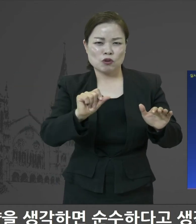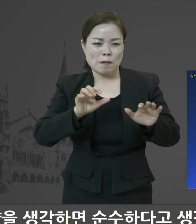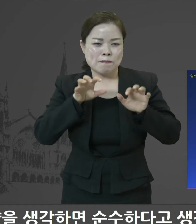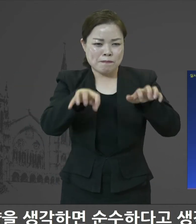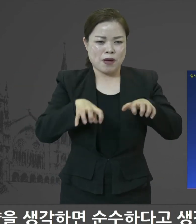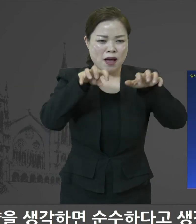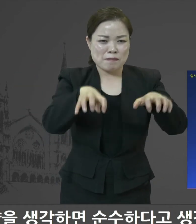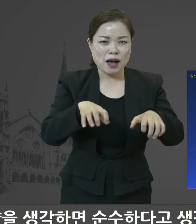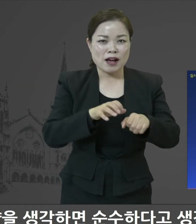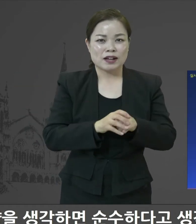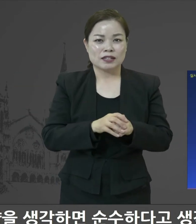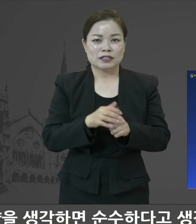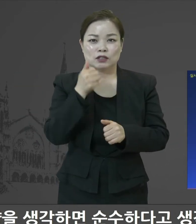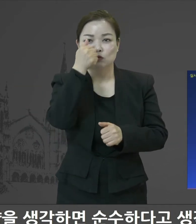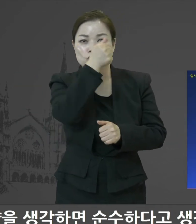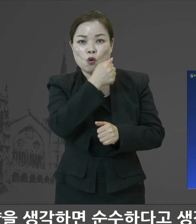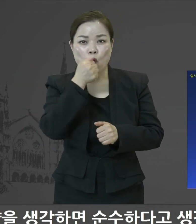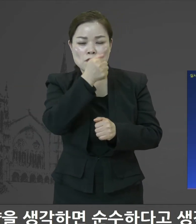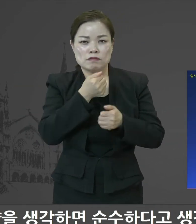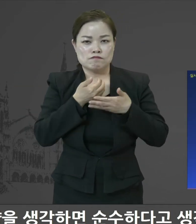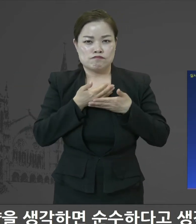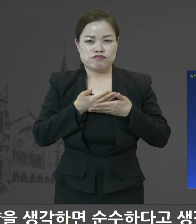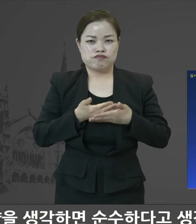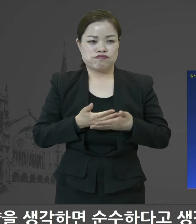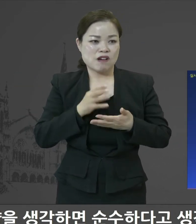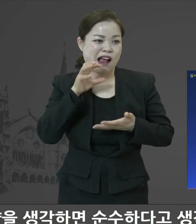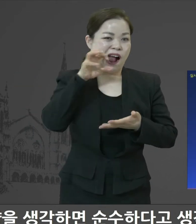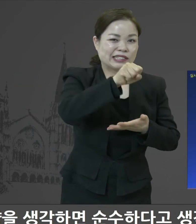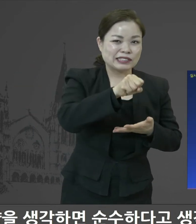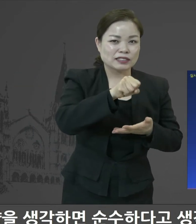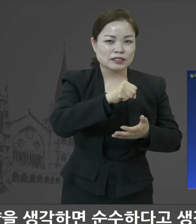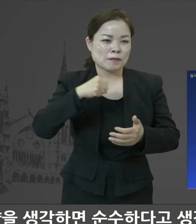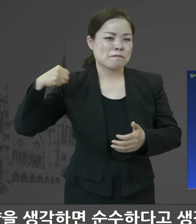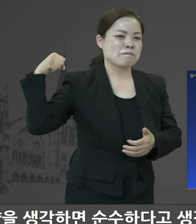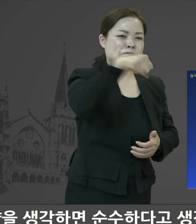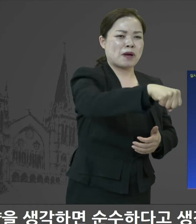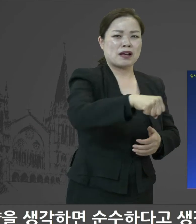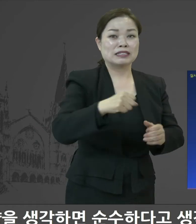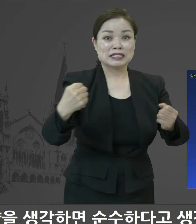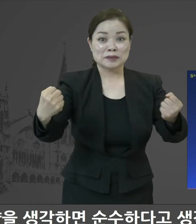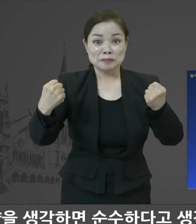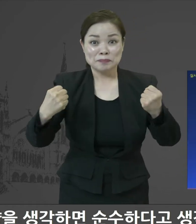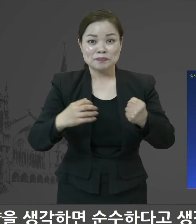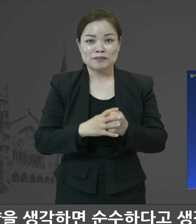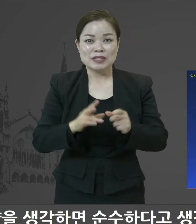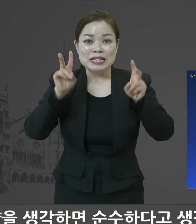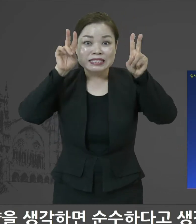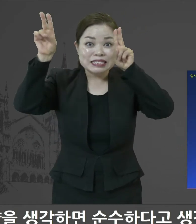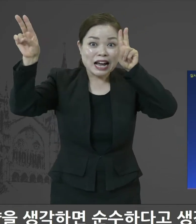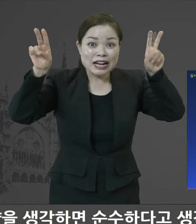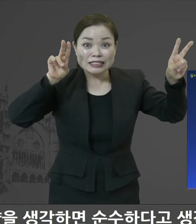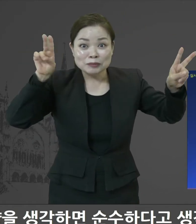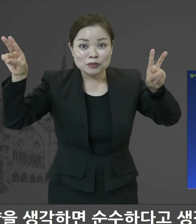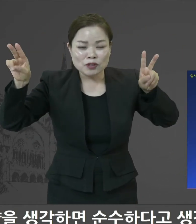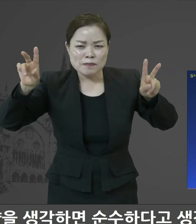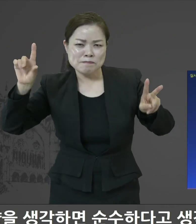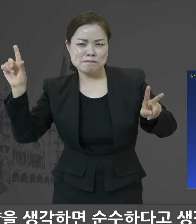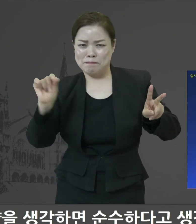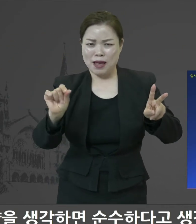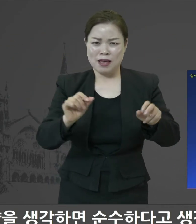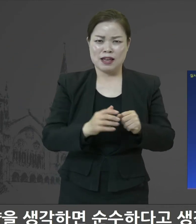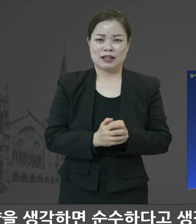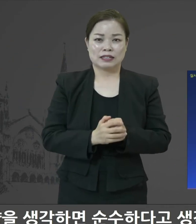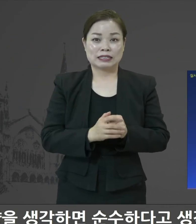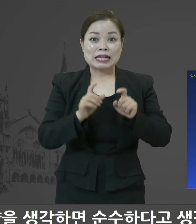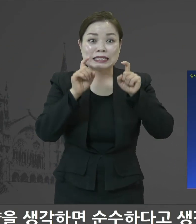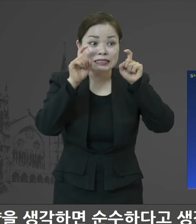스피드가 있습니다. 곰은 육중한 무게이지만 물어뜯는 힘과 때리는 힘도 있습니다. 심지어 사슴도 아주 민첩하죠.